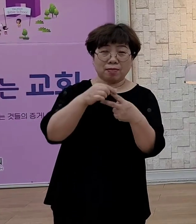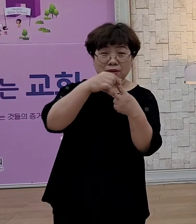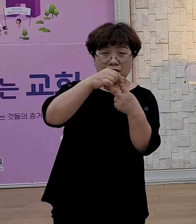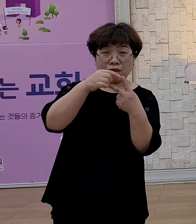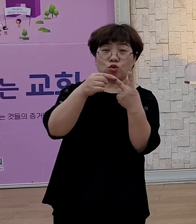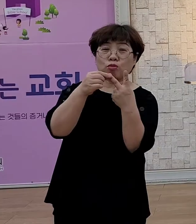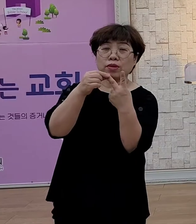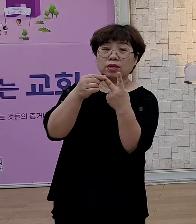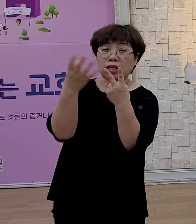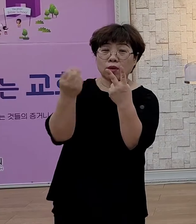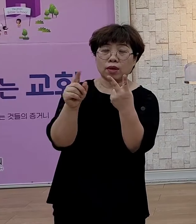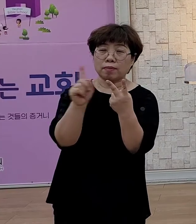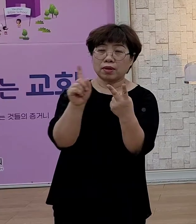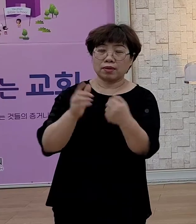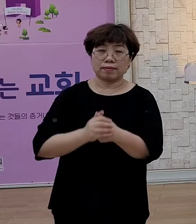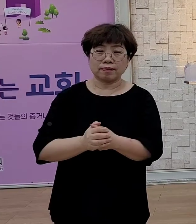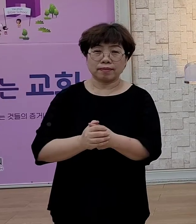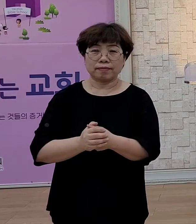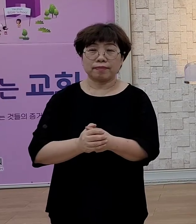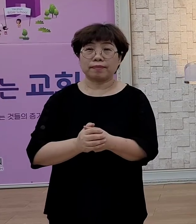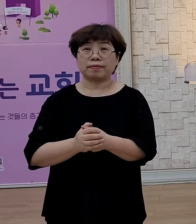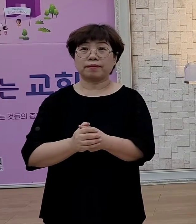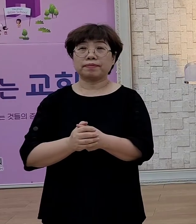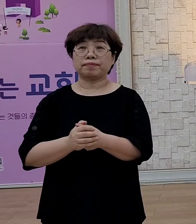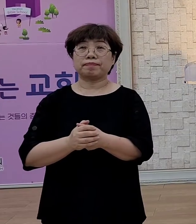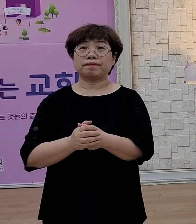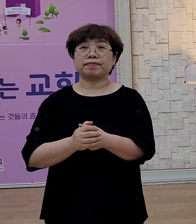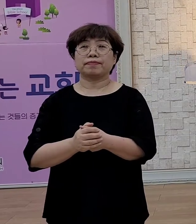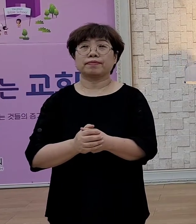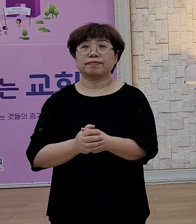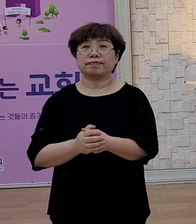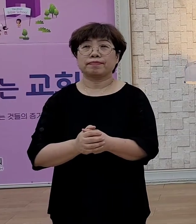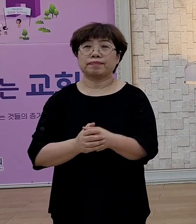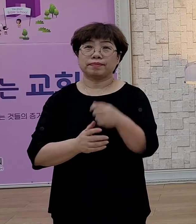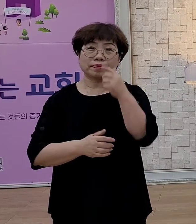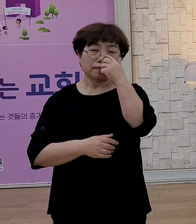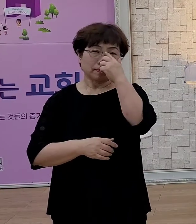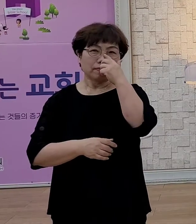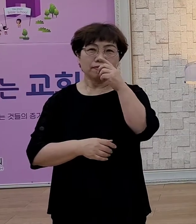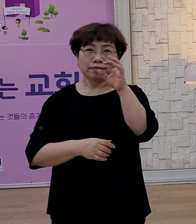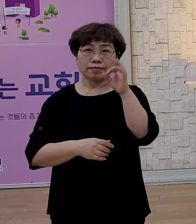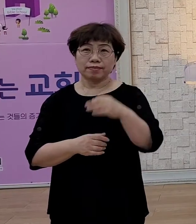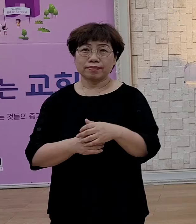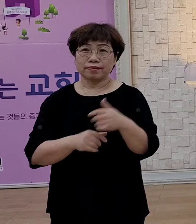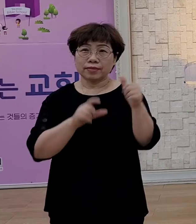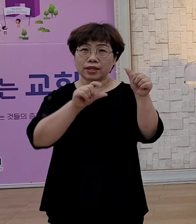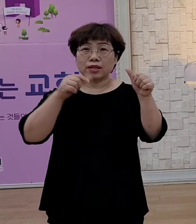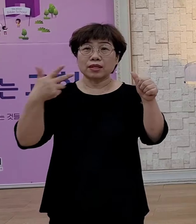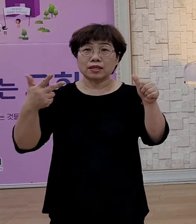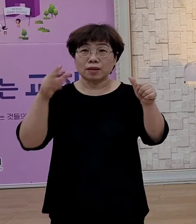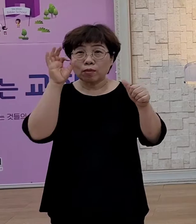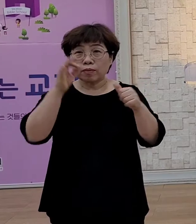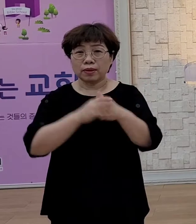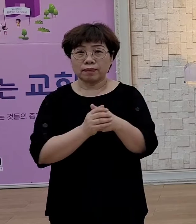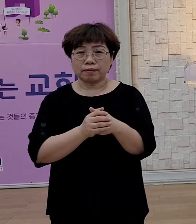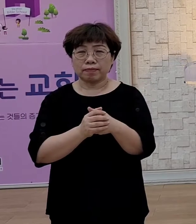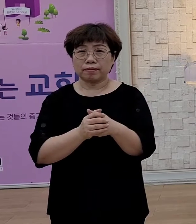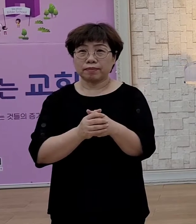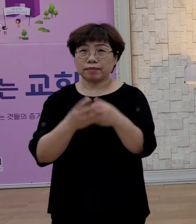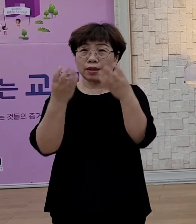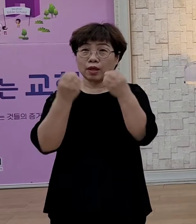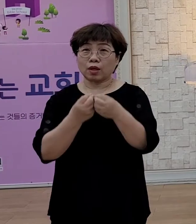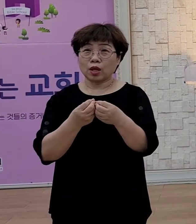뭐냐면, 자, 7절 다음 구절을 보면 이렇게 말합니다. 두 번째 예가